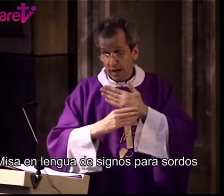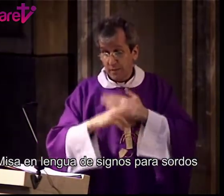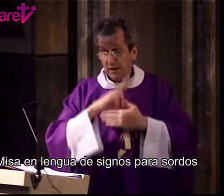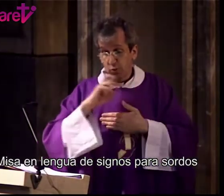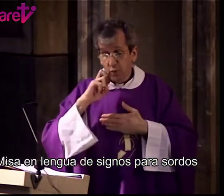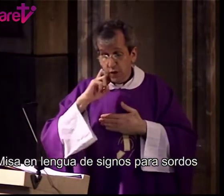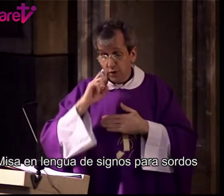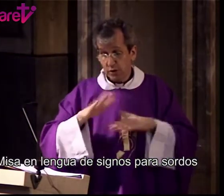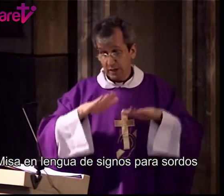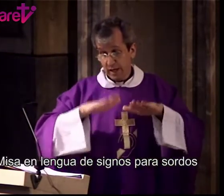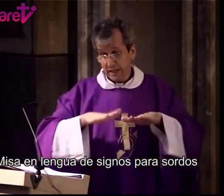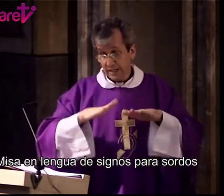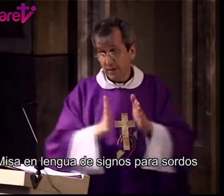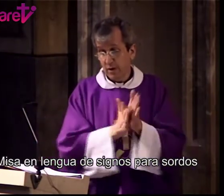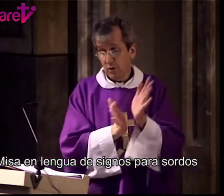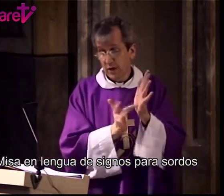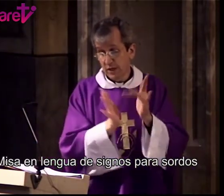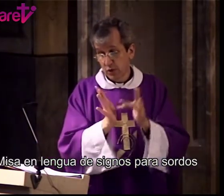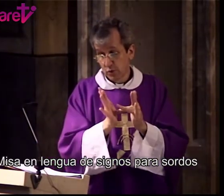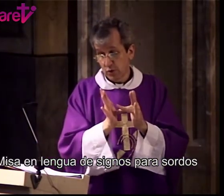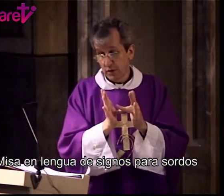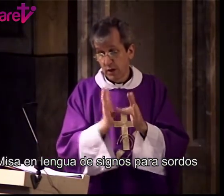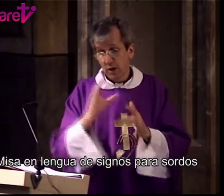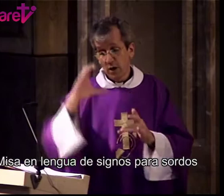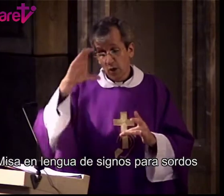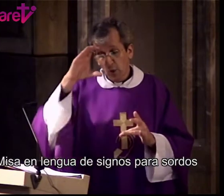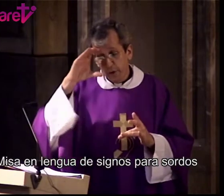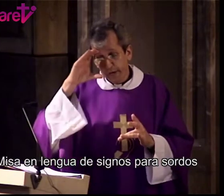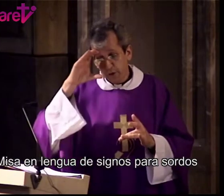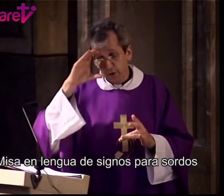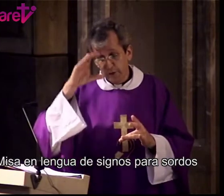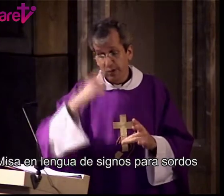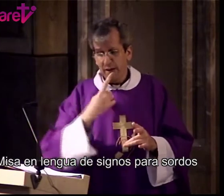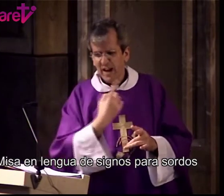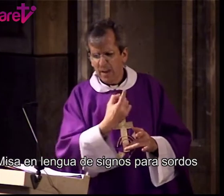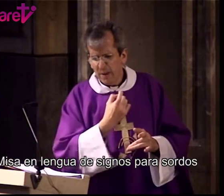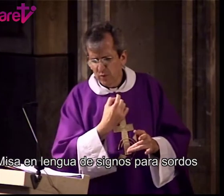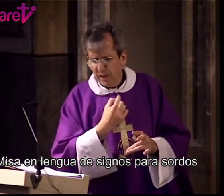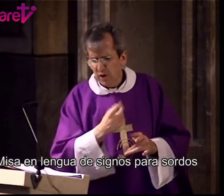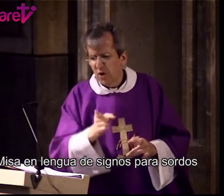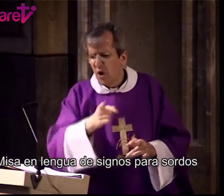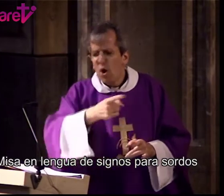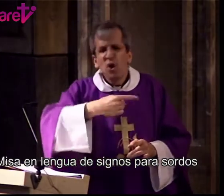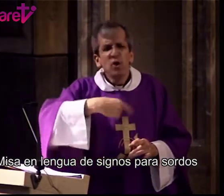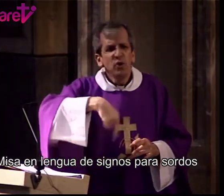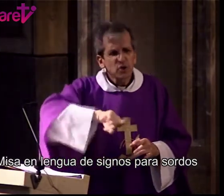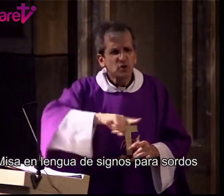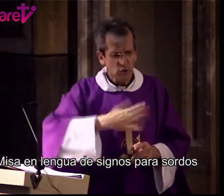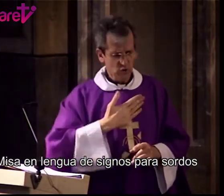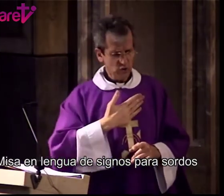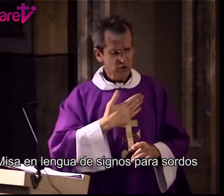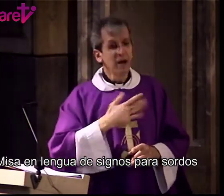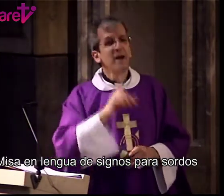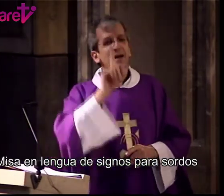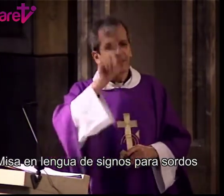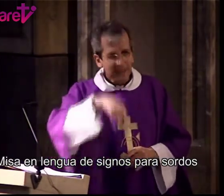responsables judíos estaban con Jesús, oyeron y le preguntaron, ¿nosotros